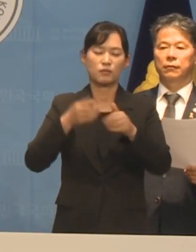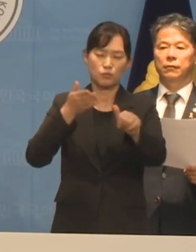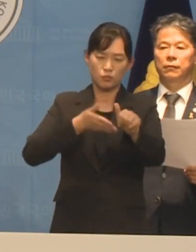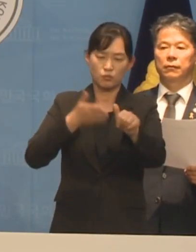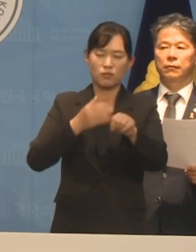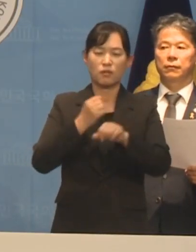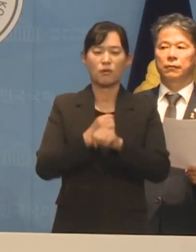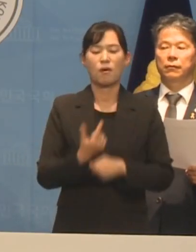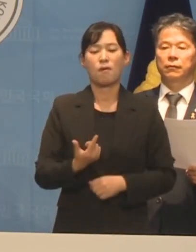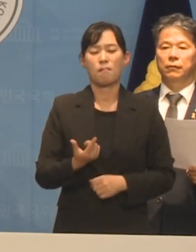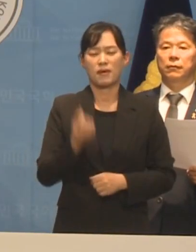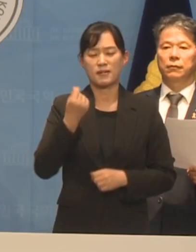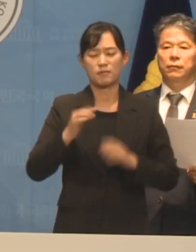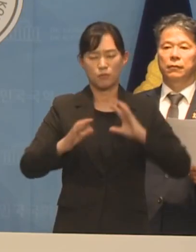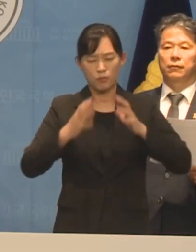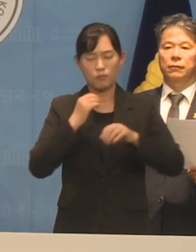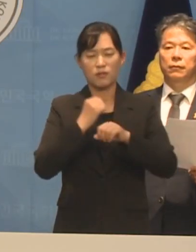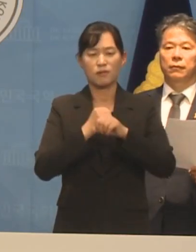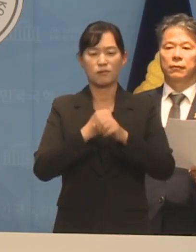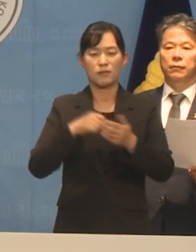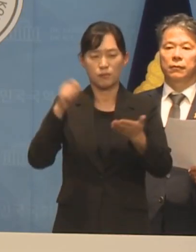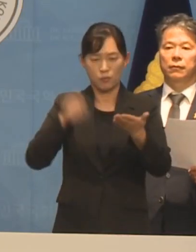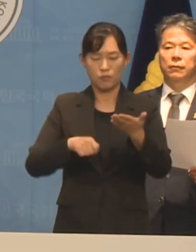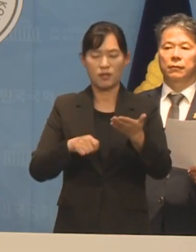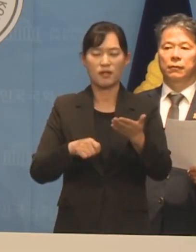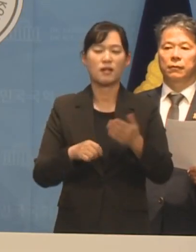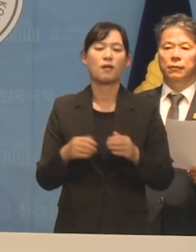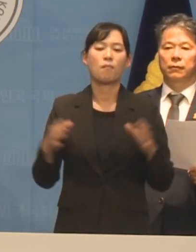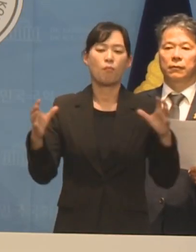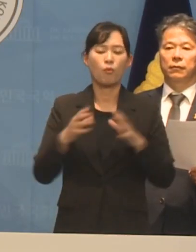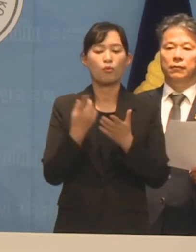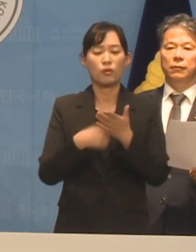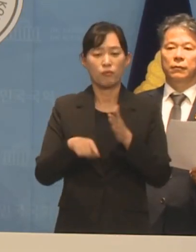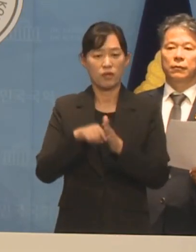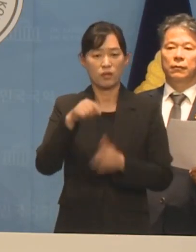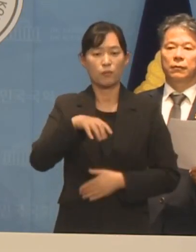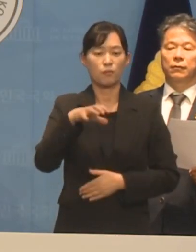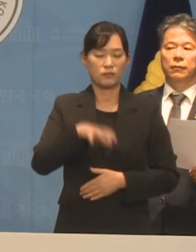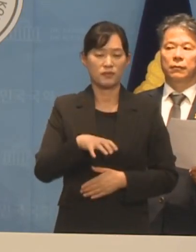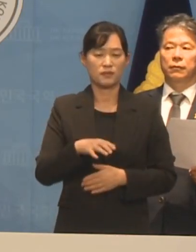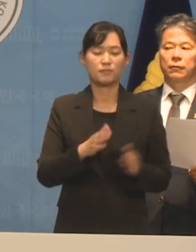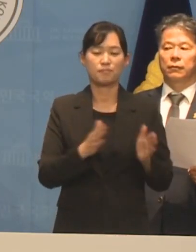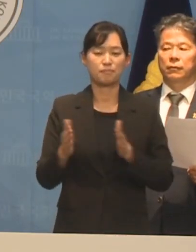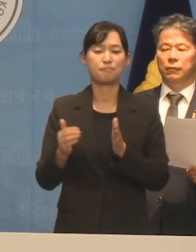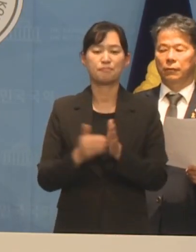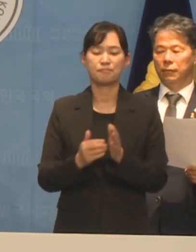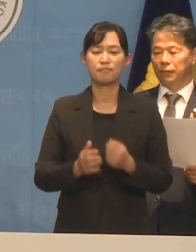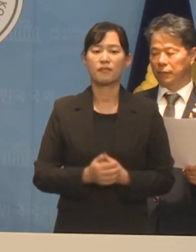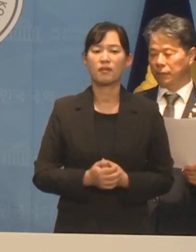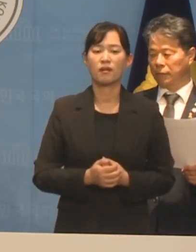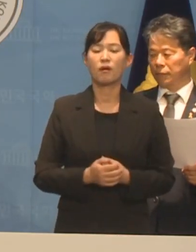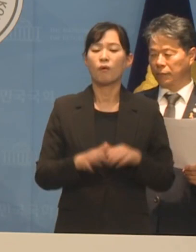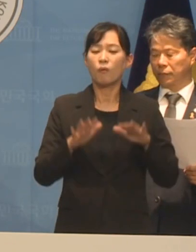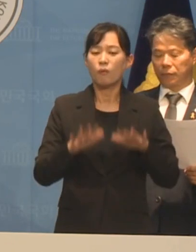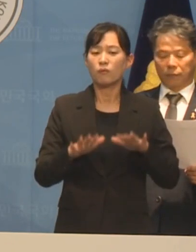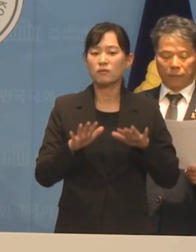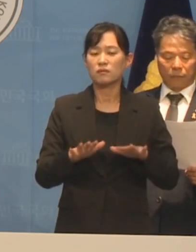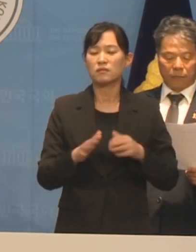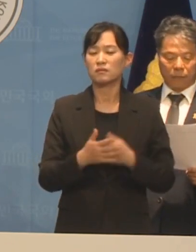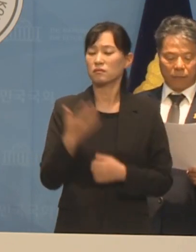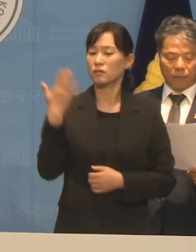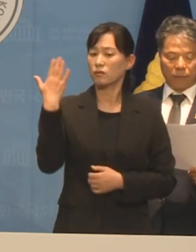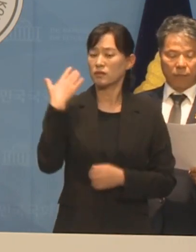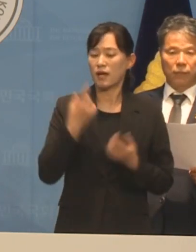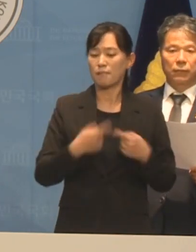법안의 조속한 논의와 통과에 대한 결의를 모으기 위해 마련했습니다. 그러기에 오늘은 얼마 전까지